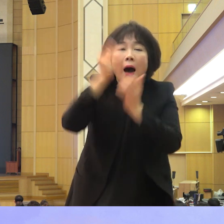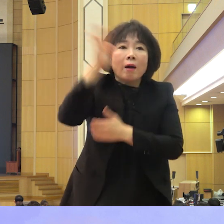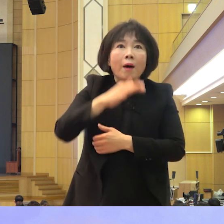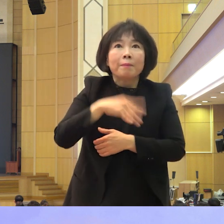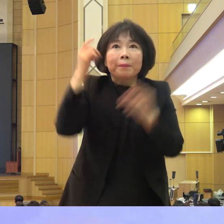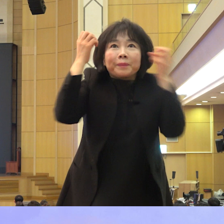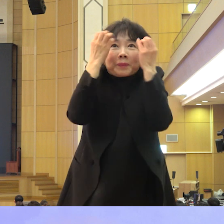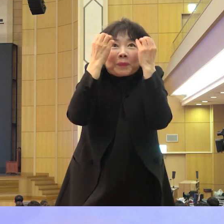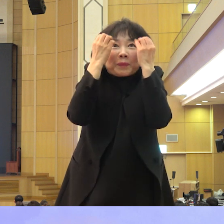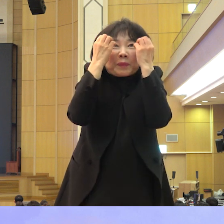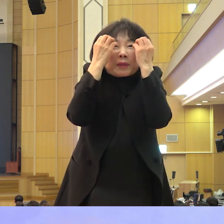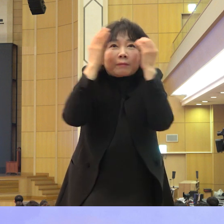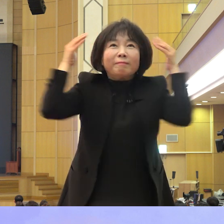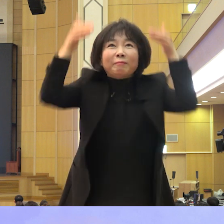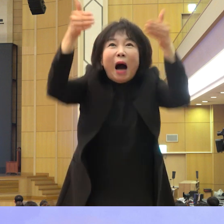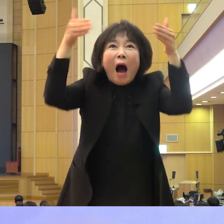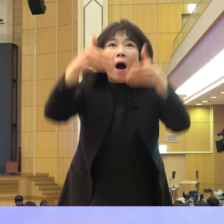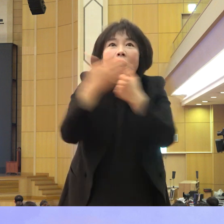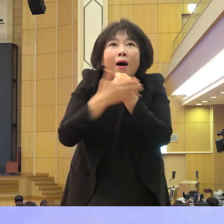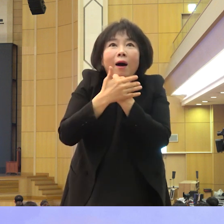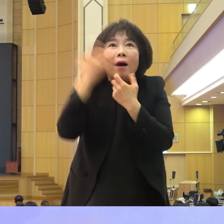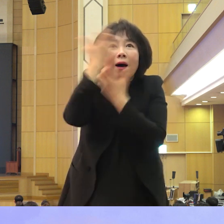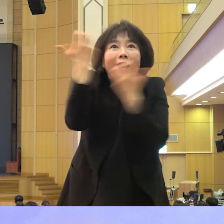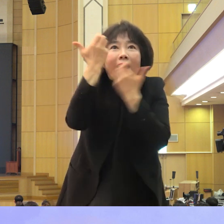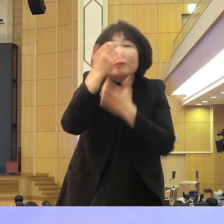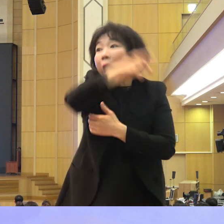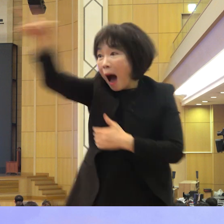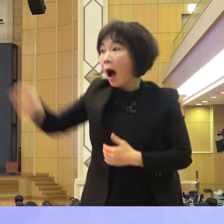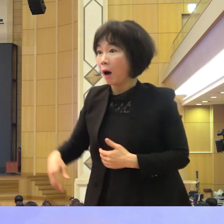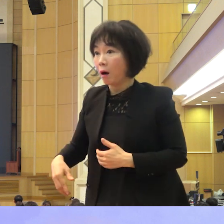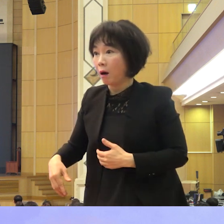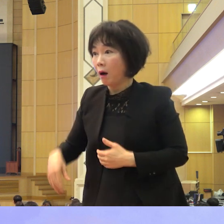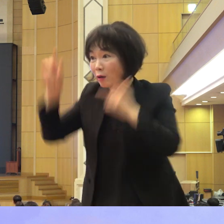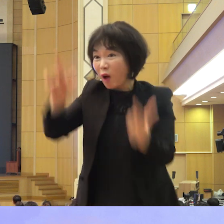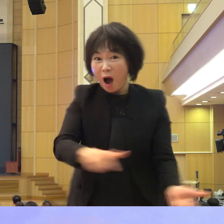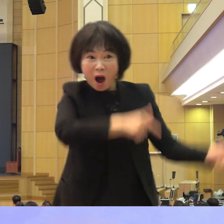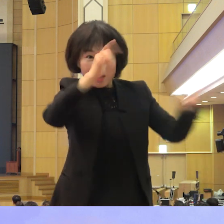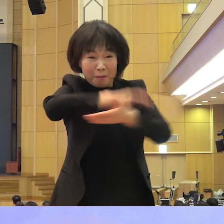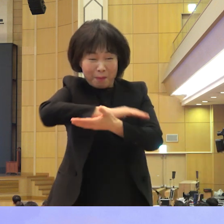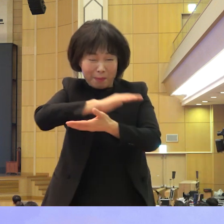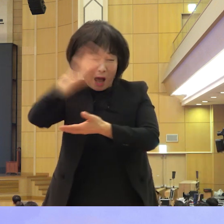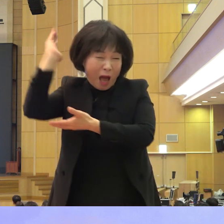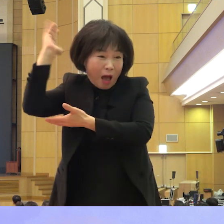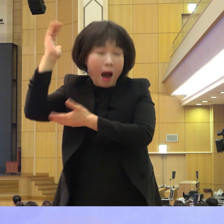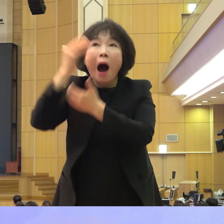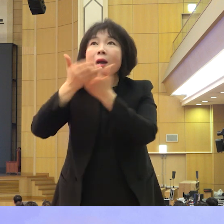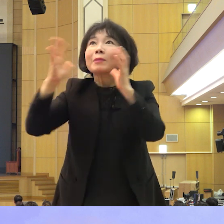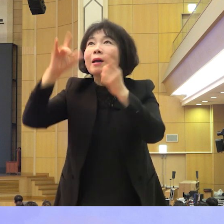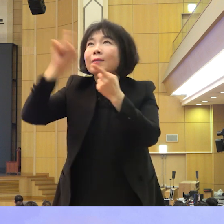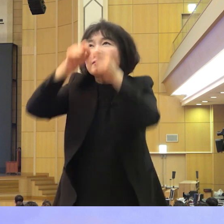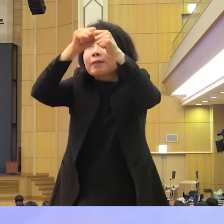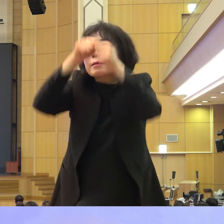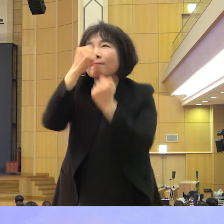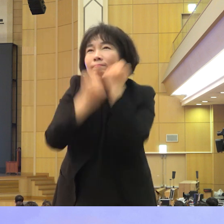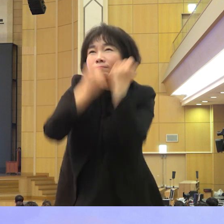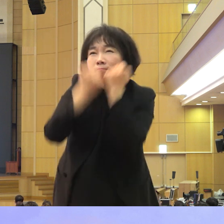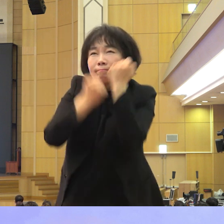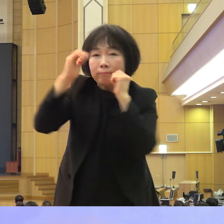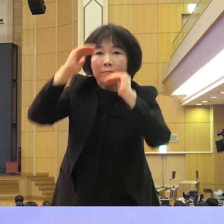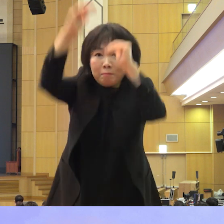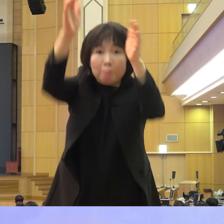하나님의 나라를 증거하고, 아침부터 저녁까지 말씀을 증거하는데 하나님 나라를 증거하고, 모세의